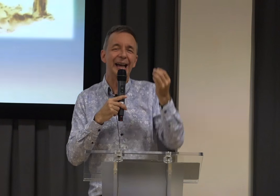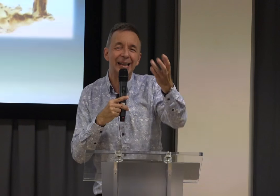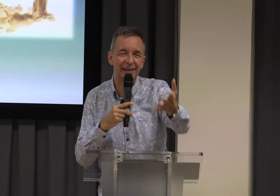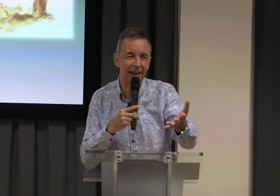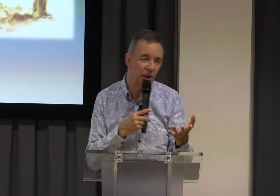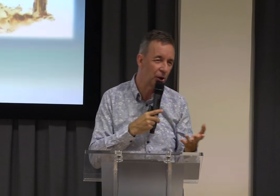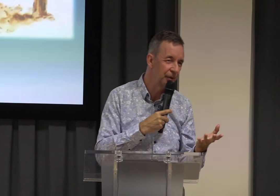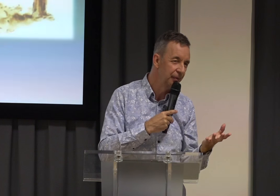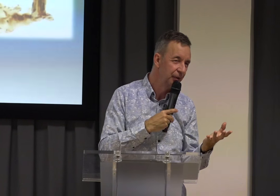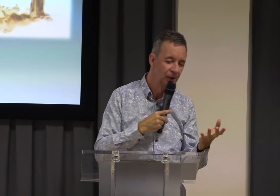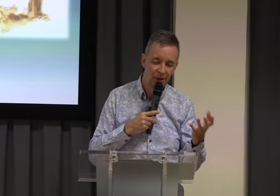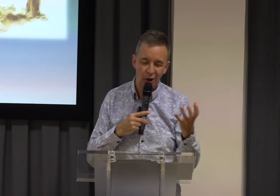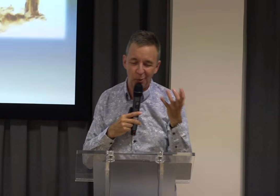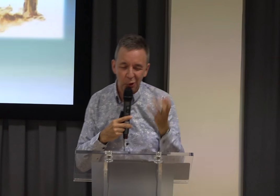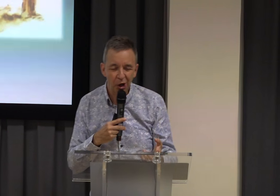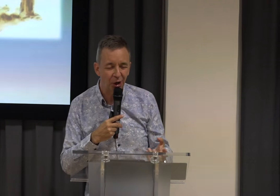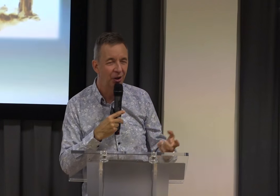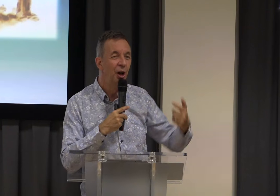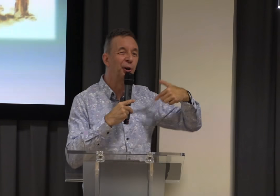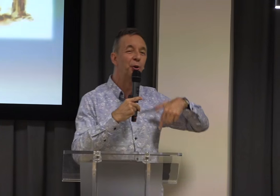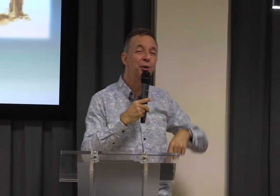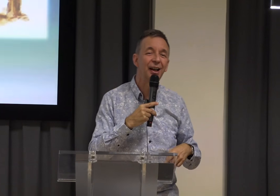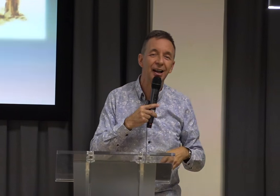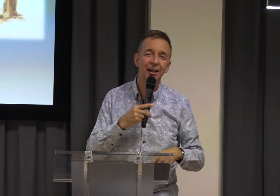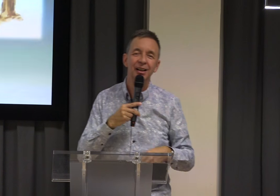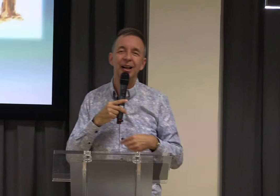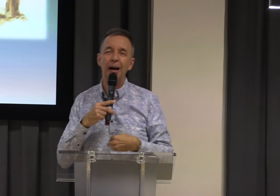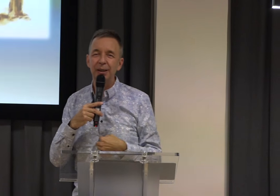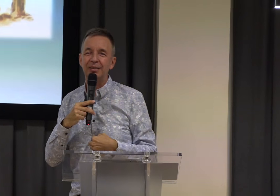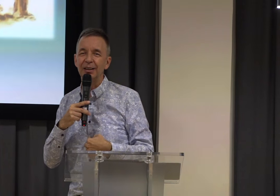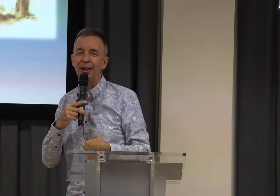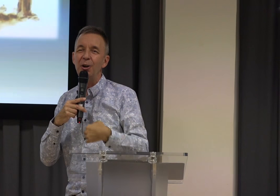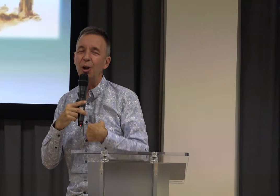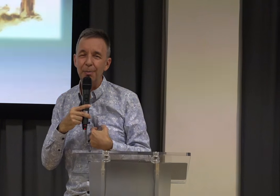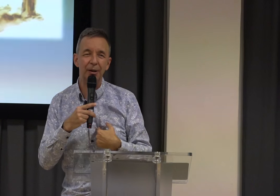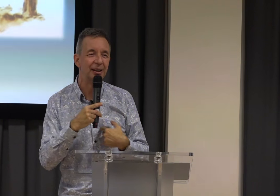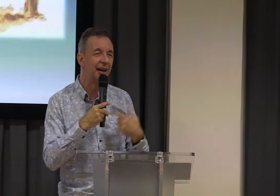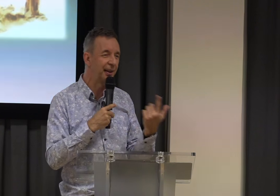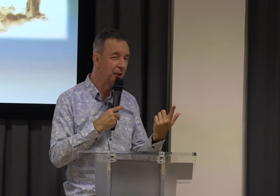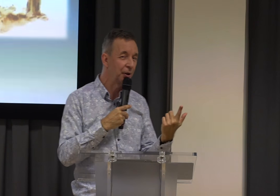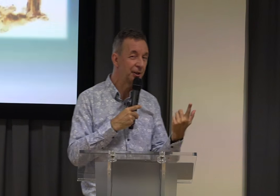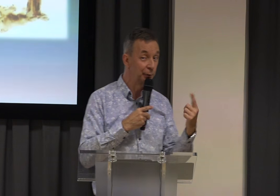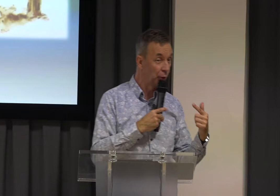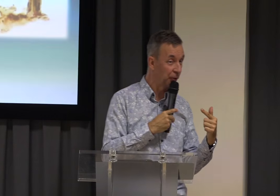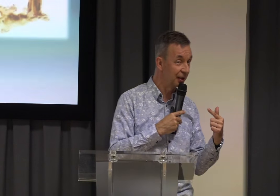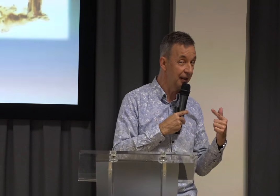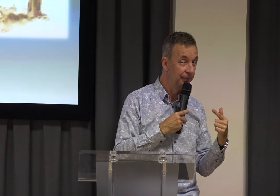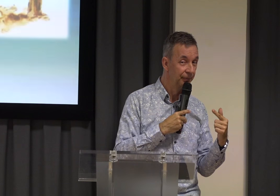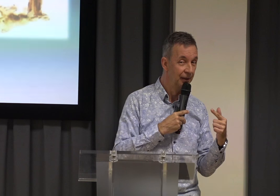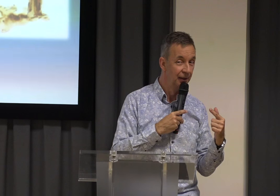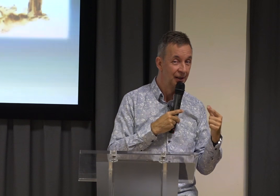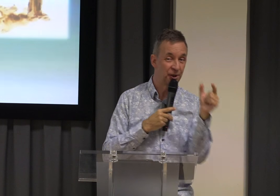être extérieur, mon corps, dans lequel habite l'homme intérieur. Est-ce que vous comprenez